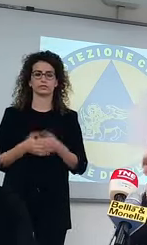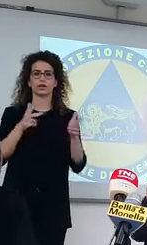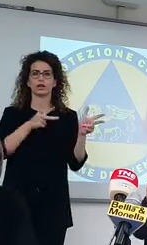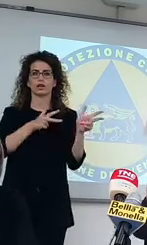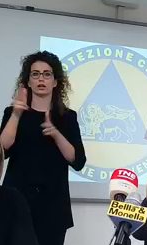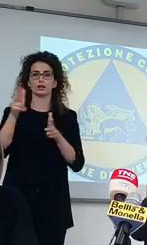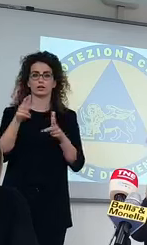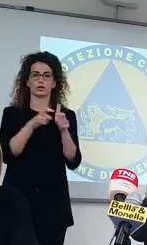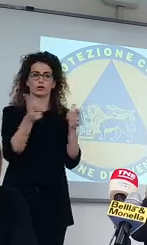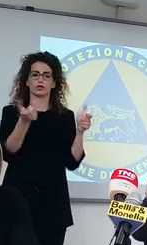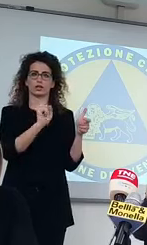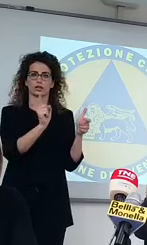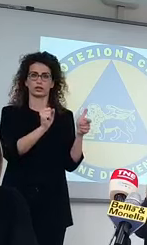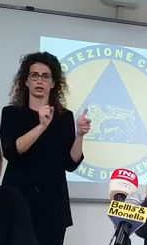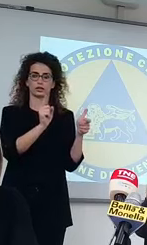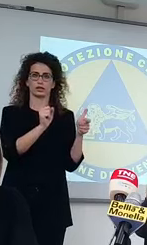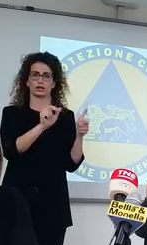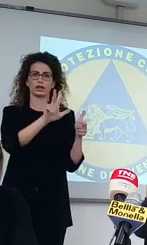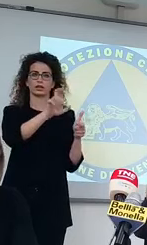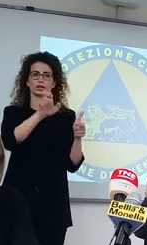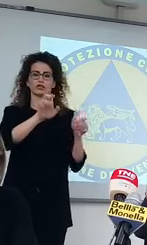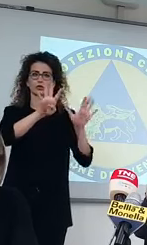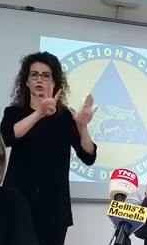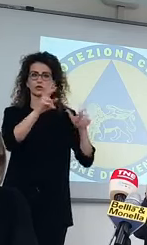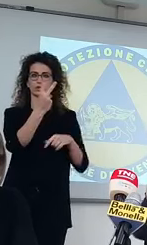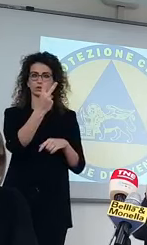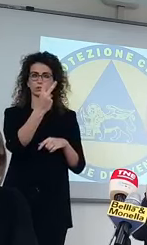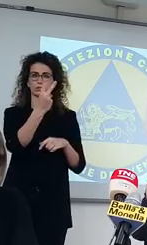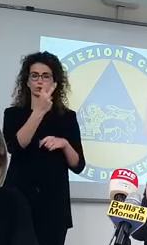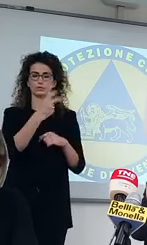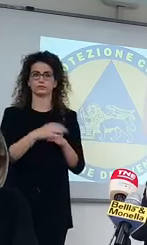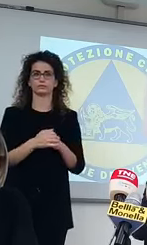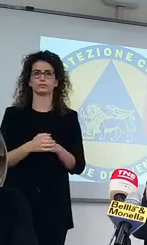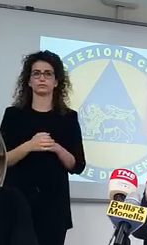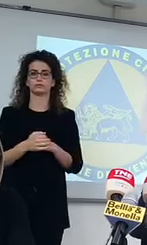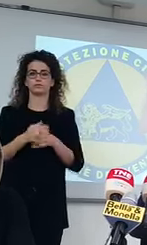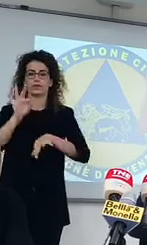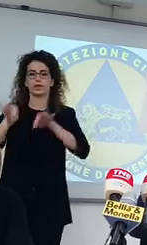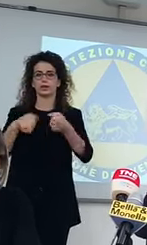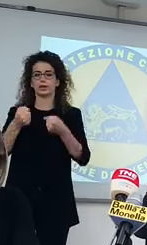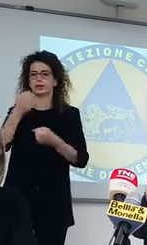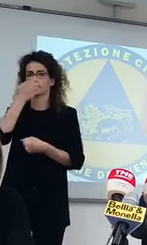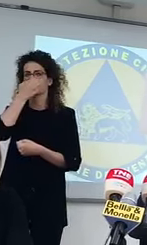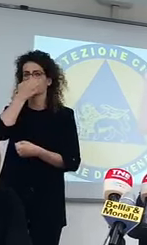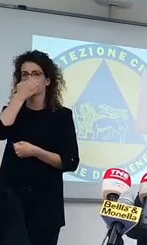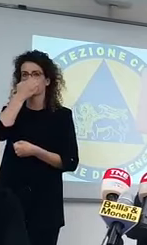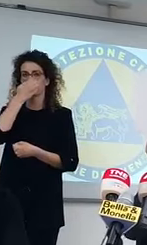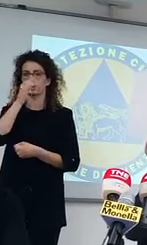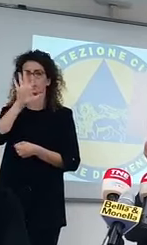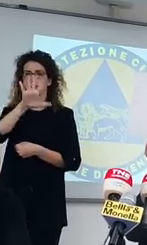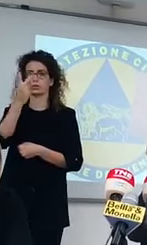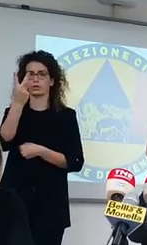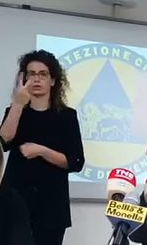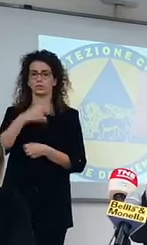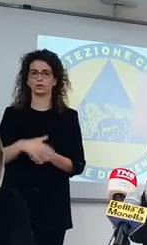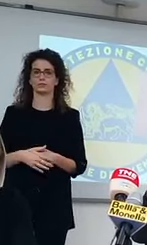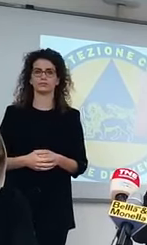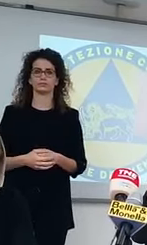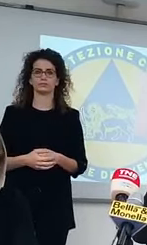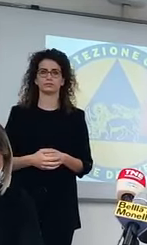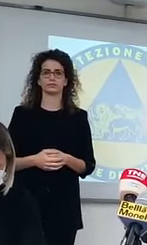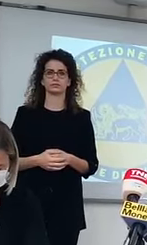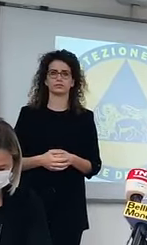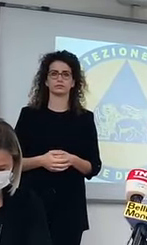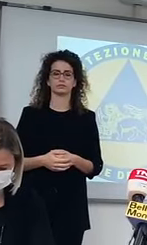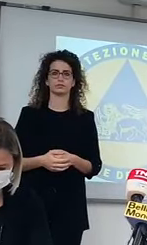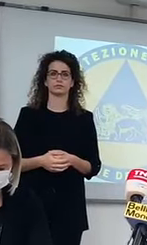Ricoverati in area non critica sono 392, in terapia intensiva 52.